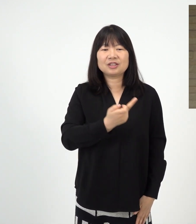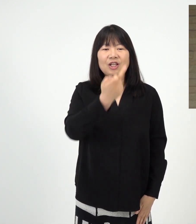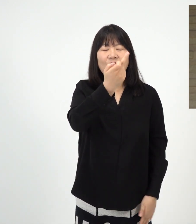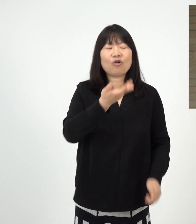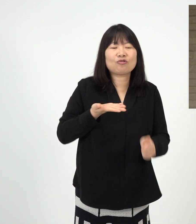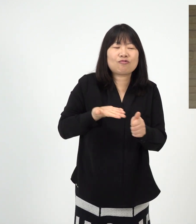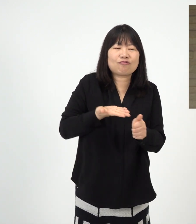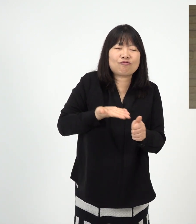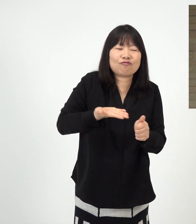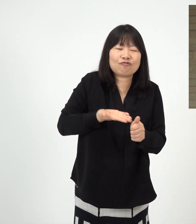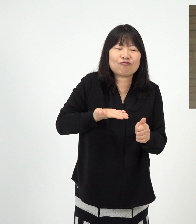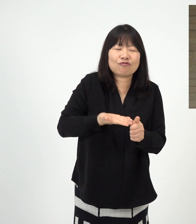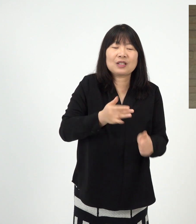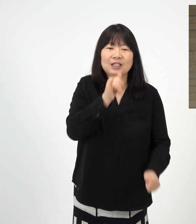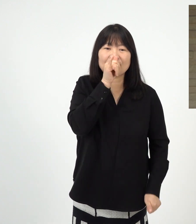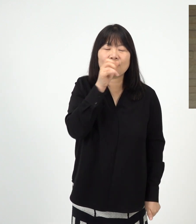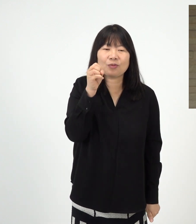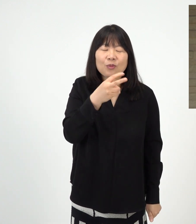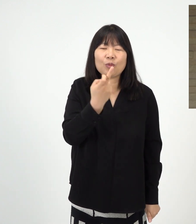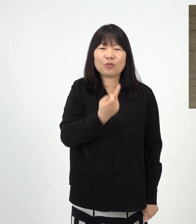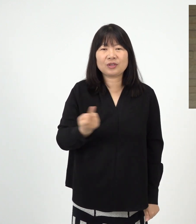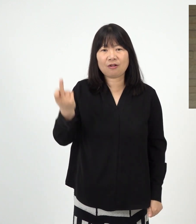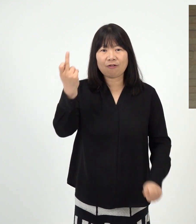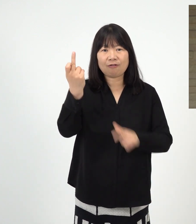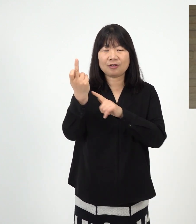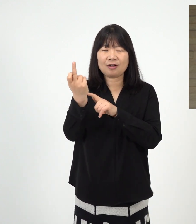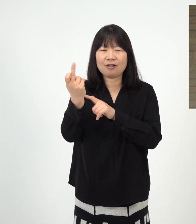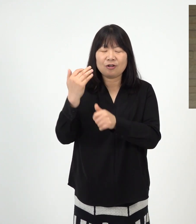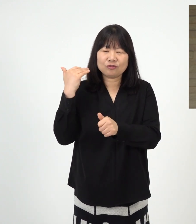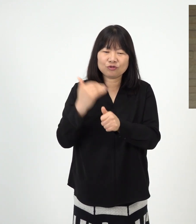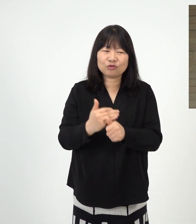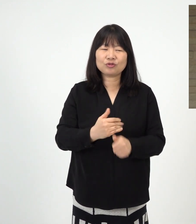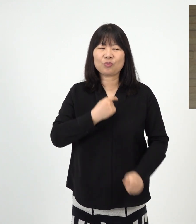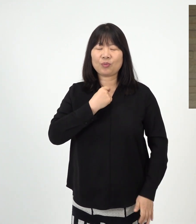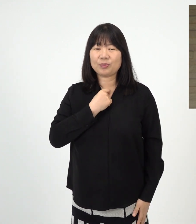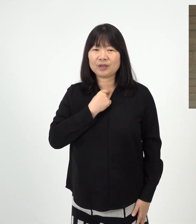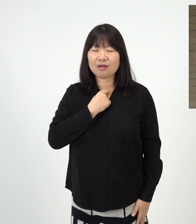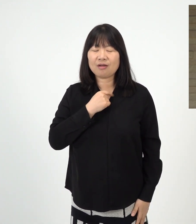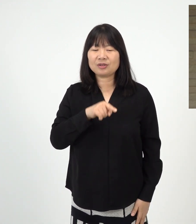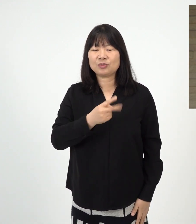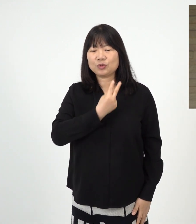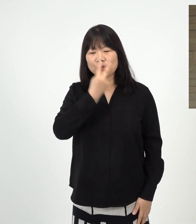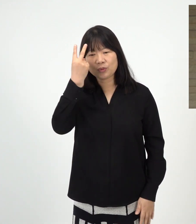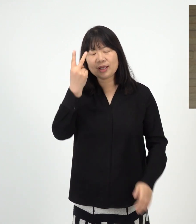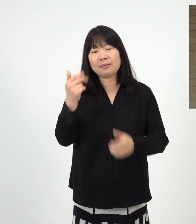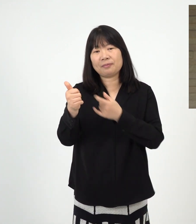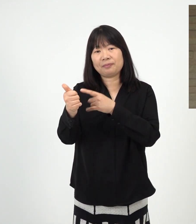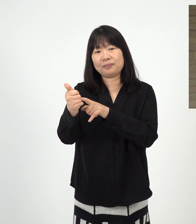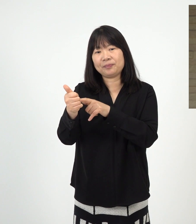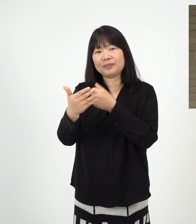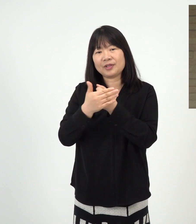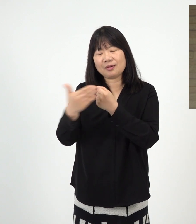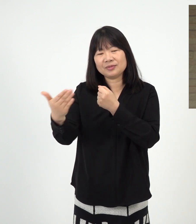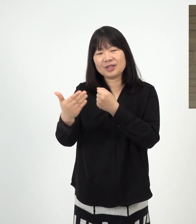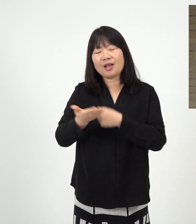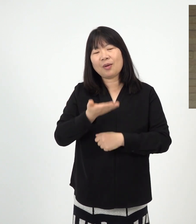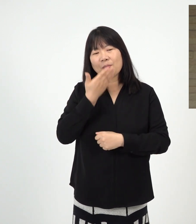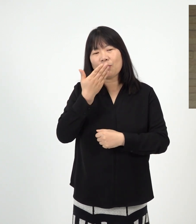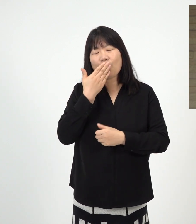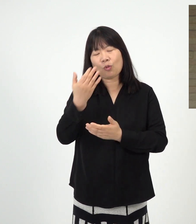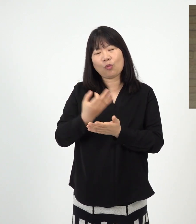살려요. 그리고 형들은 죽이려 했던 그 요셉 때문에 먹고 살아요.